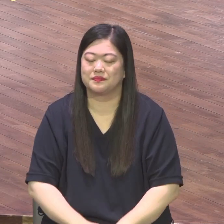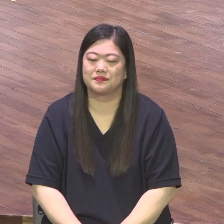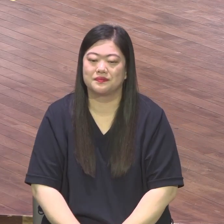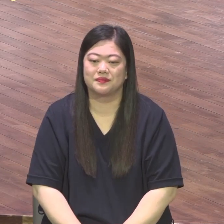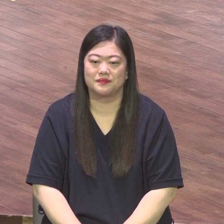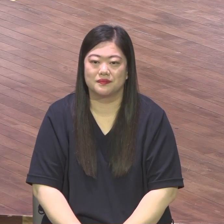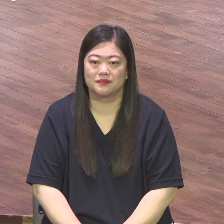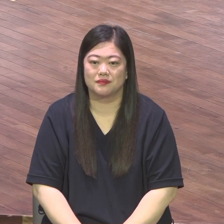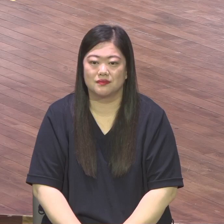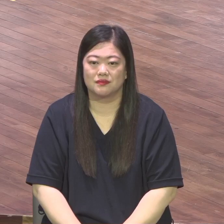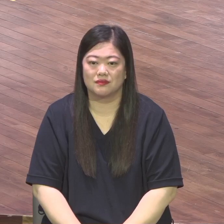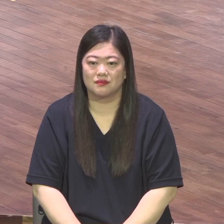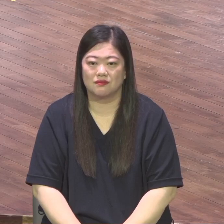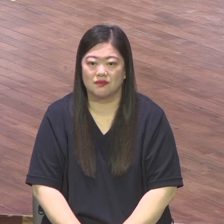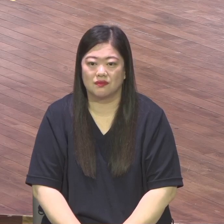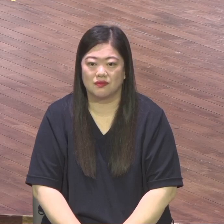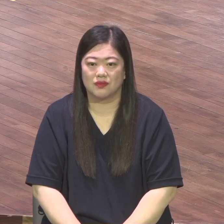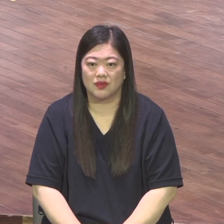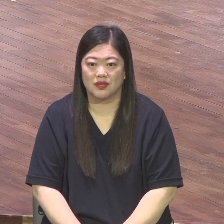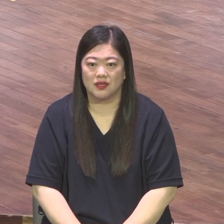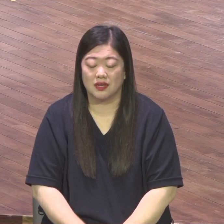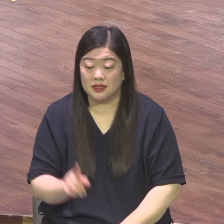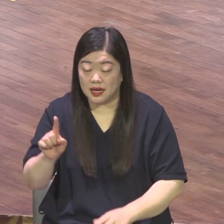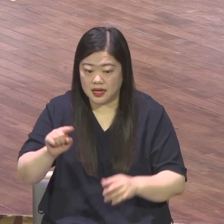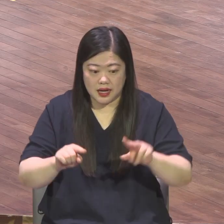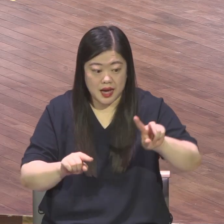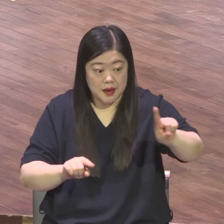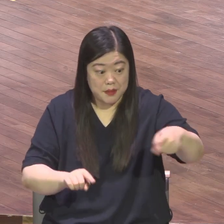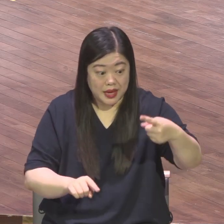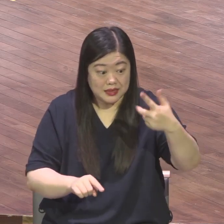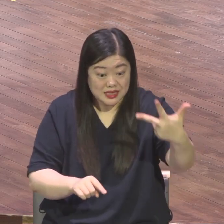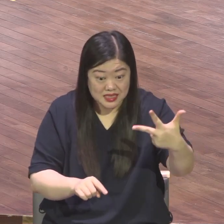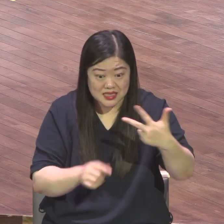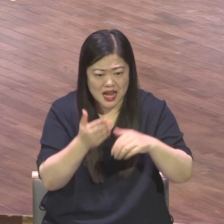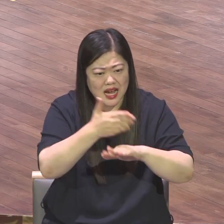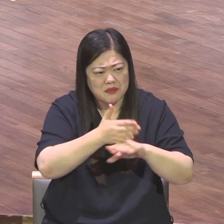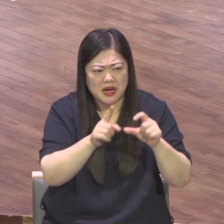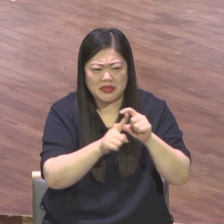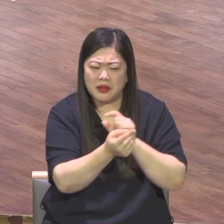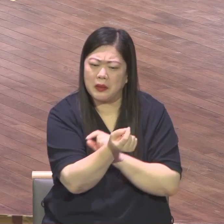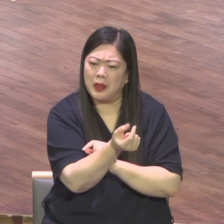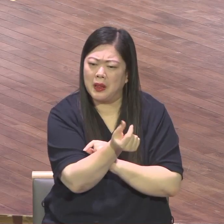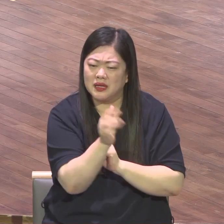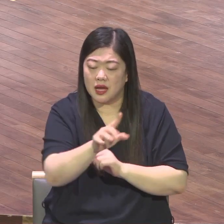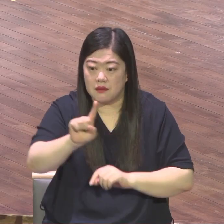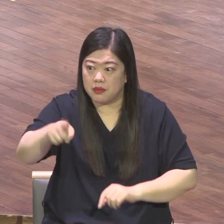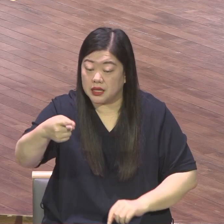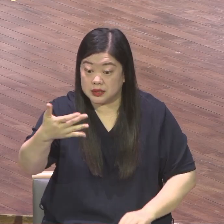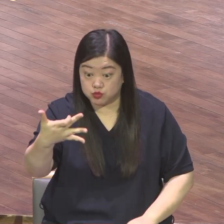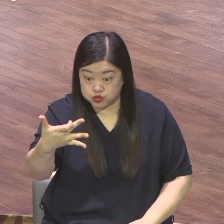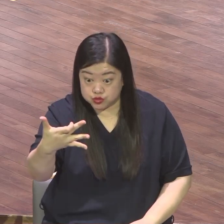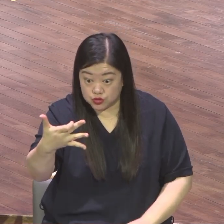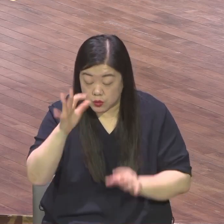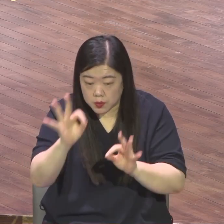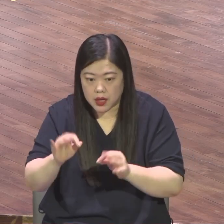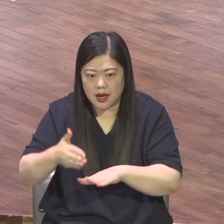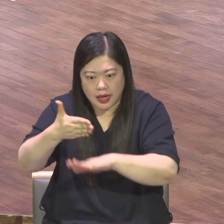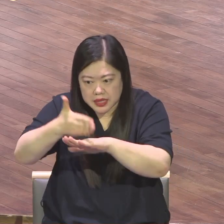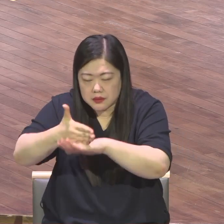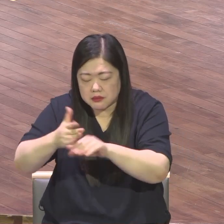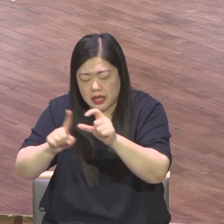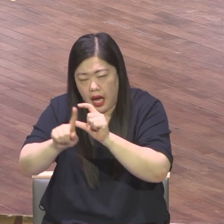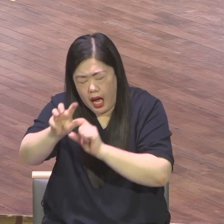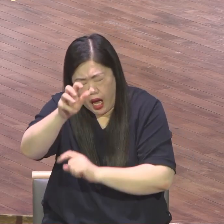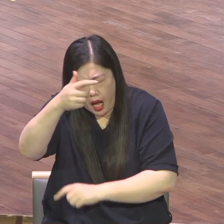장이에요. 119번 같은 데는 막 절절히 감사하잖아요. 절절히 감사. 절절히 다 감사한다니까요. 시편은요